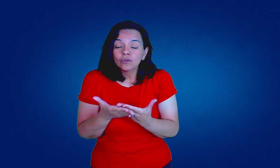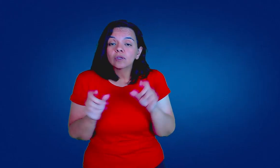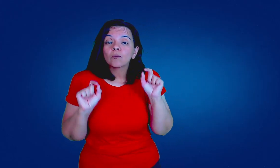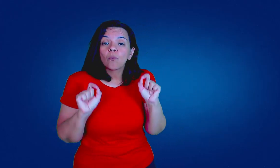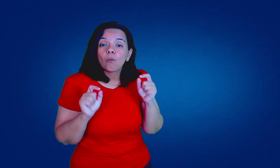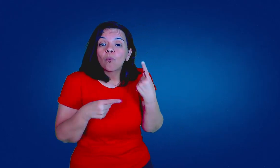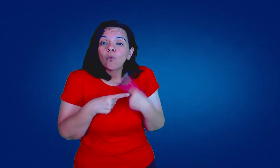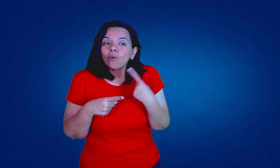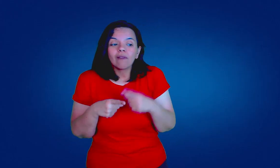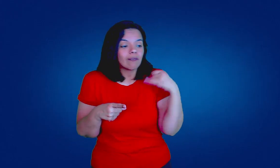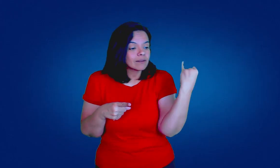essa mudança.